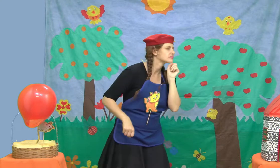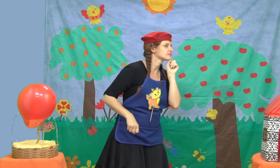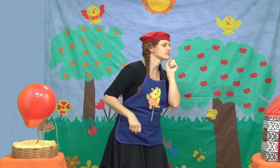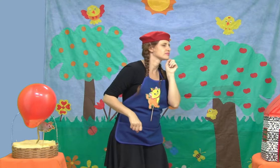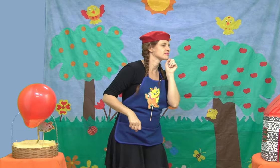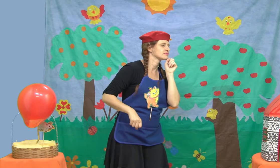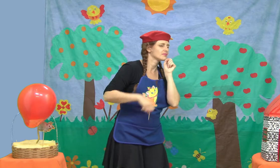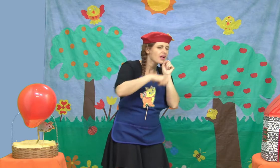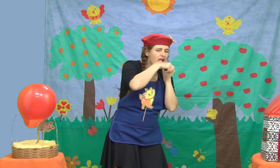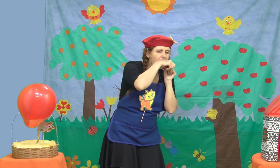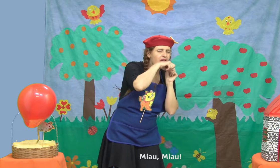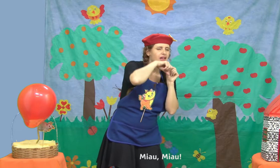miau